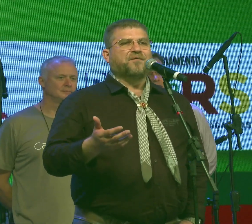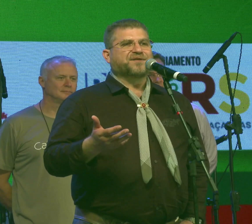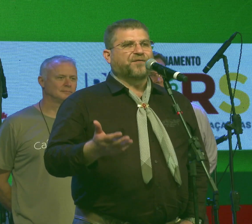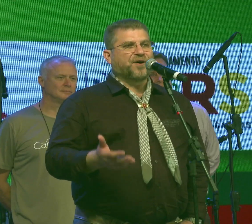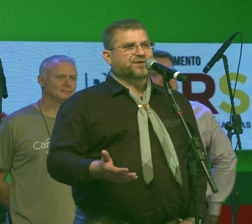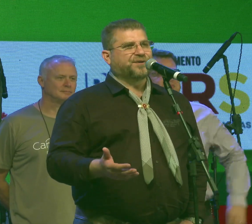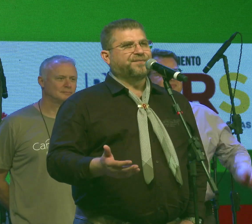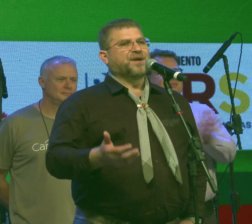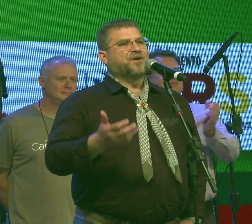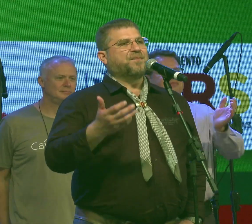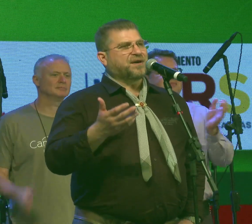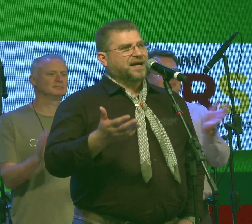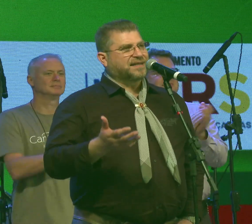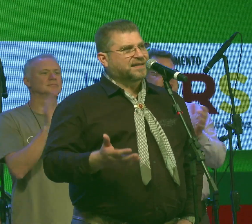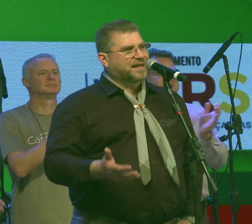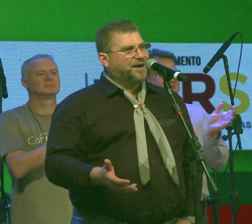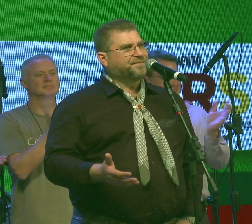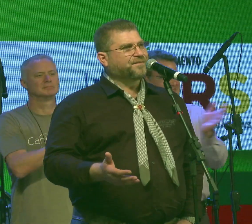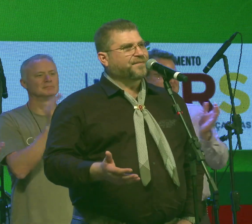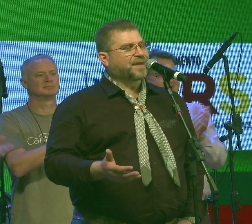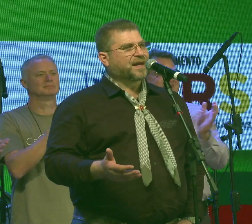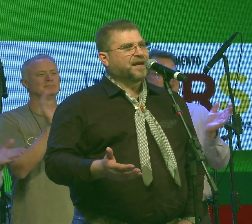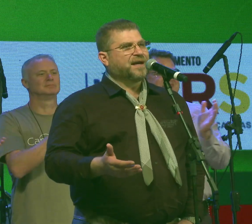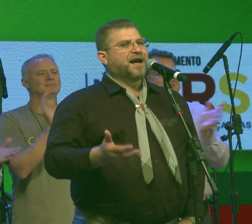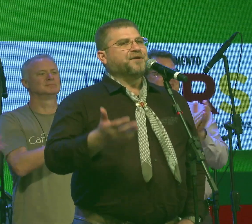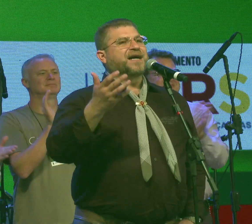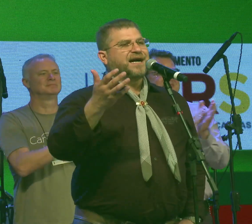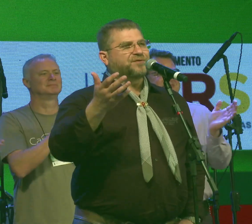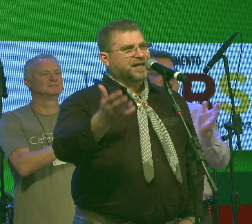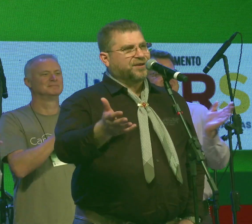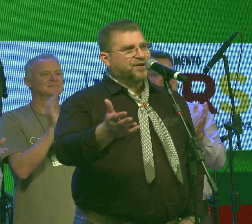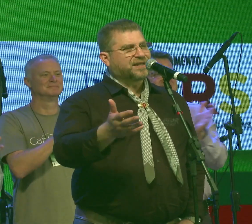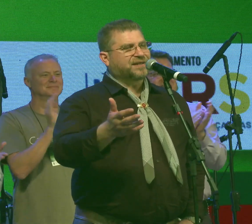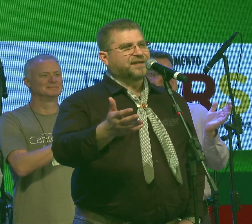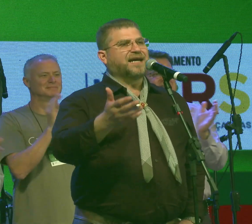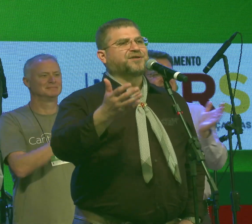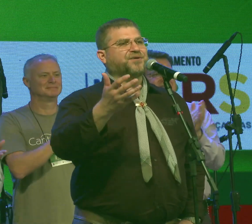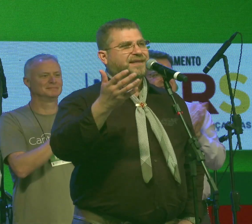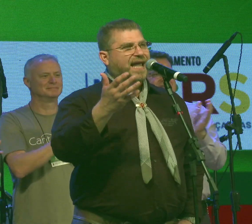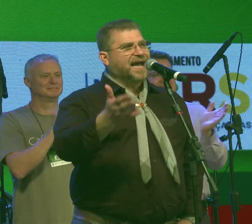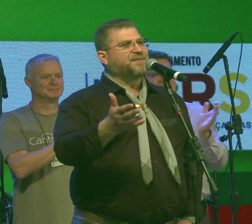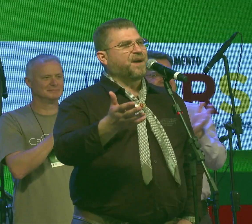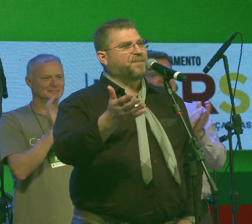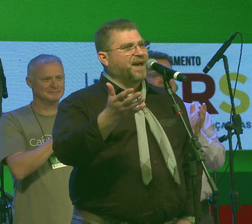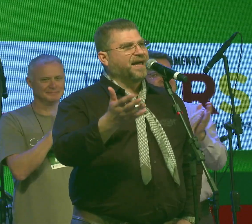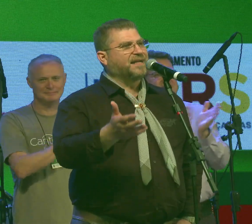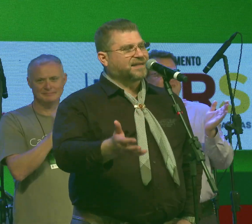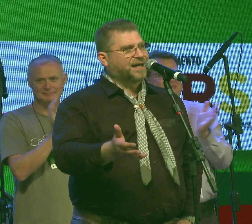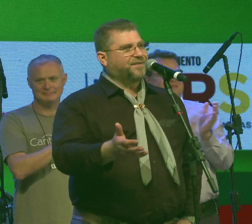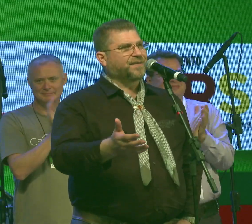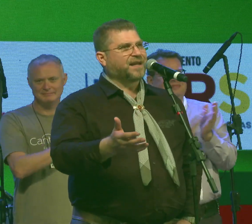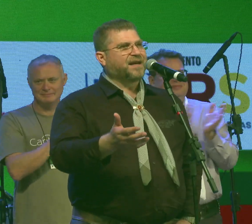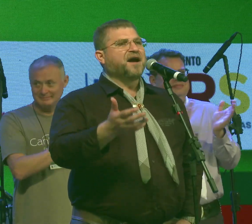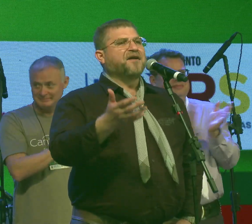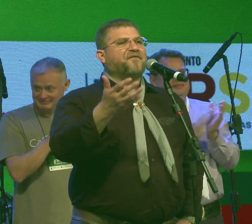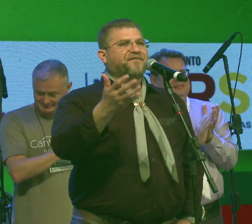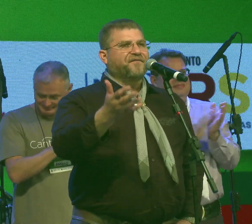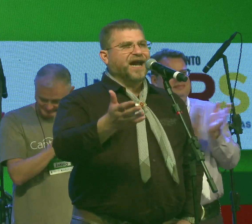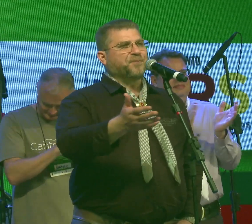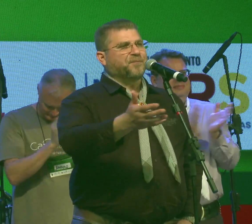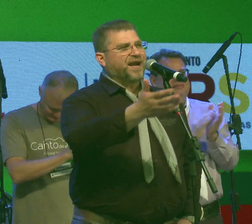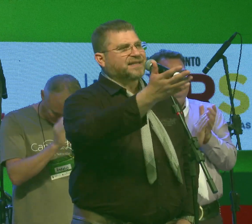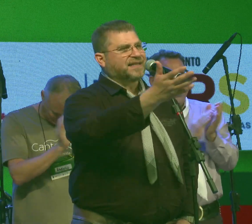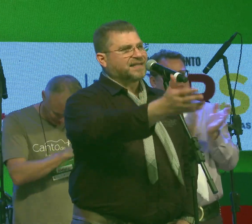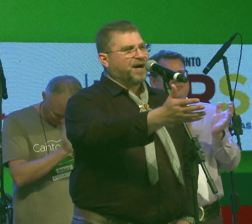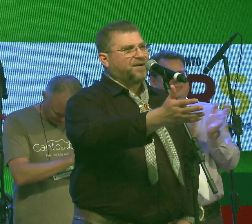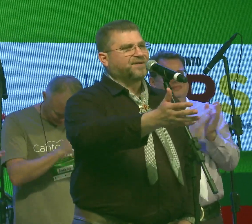um esforço, uma organização, e o Canto de Luz, na sua 11ª edição, foi feito